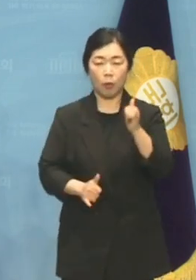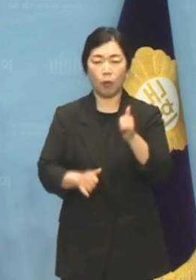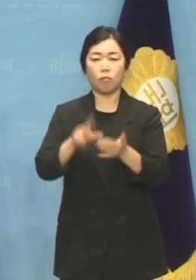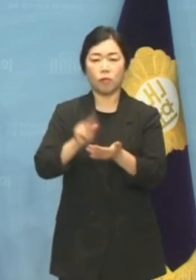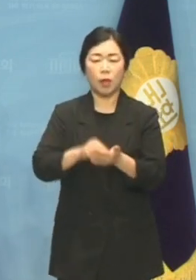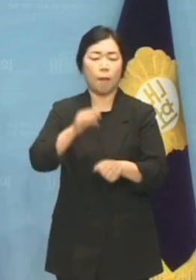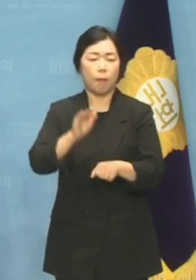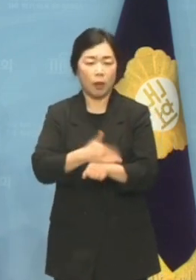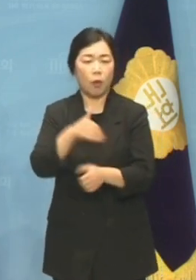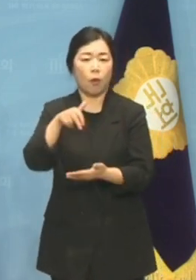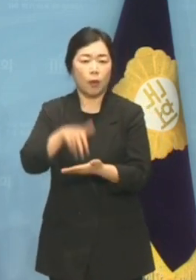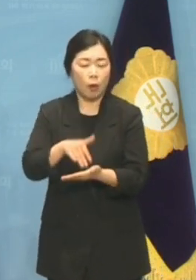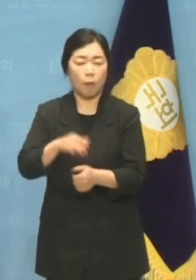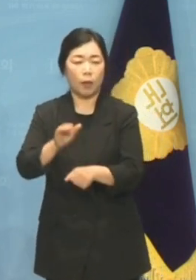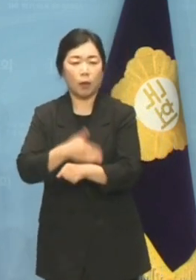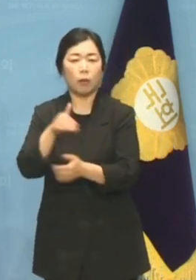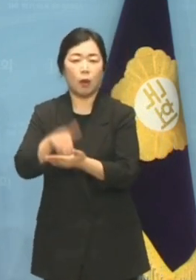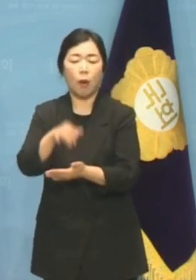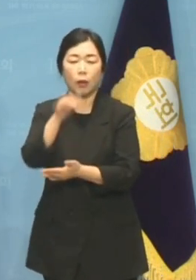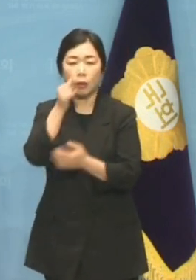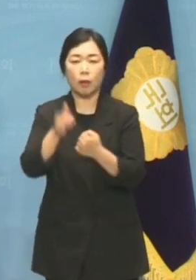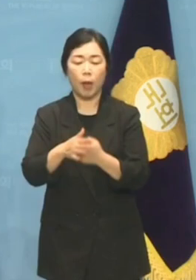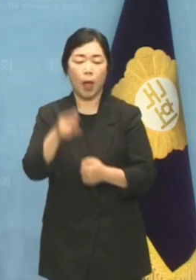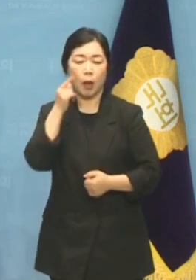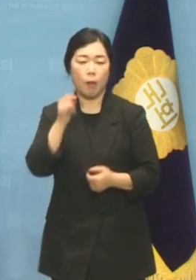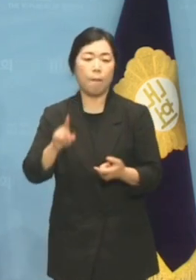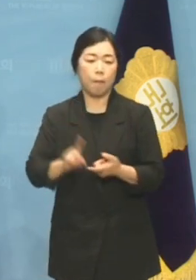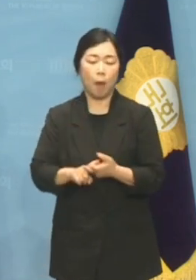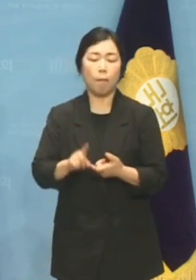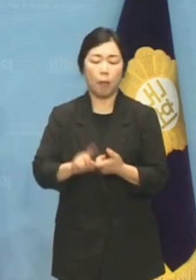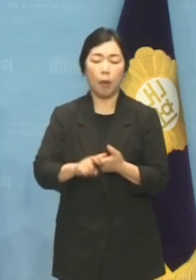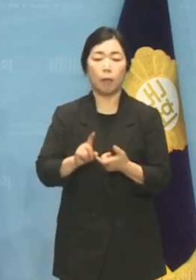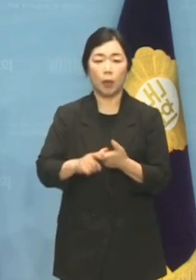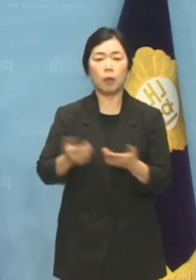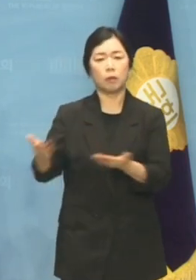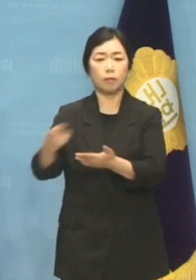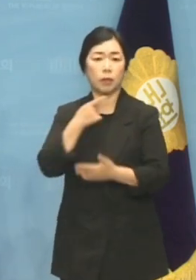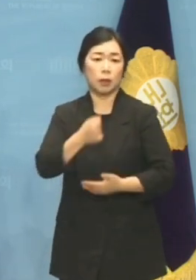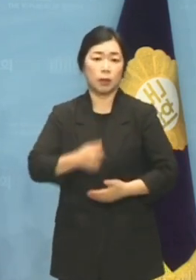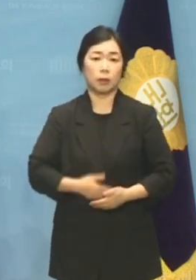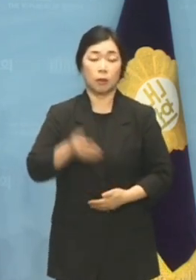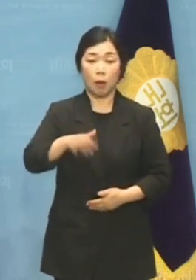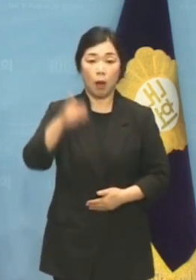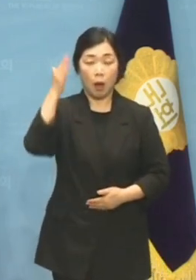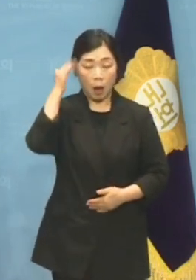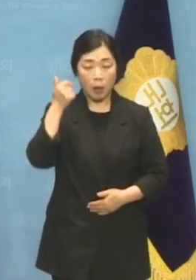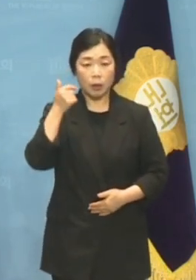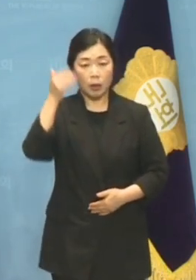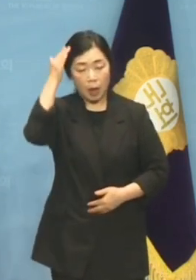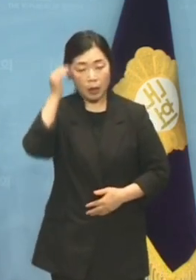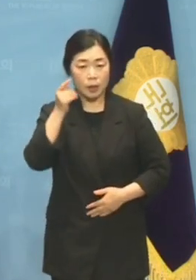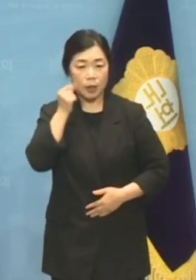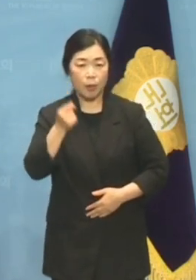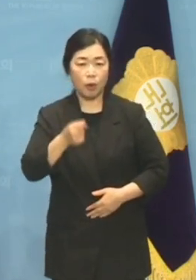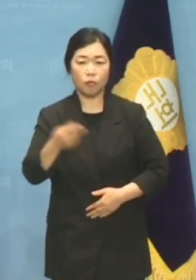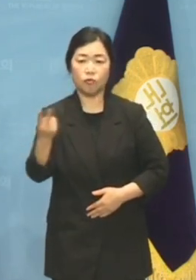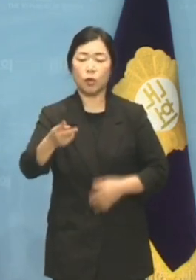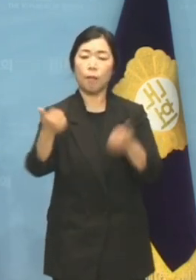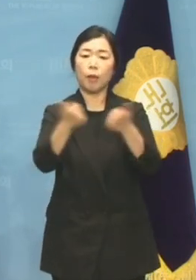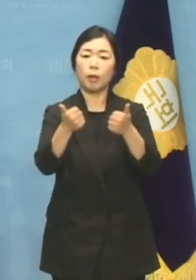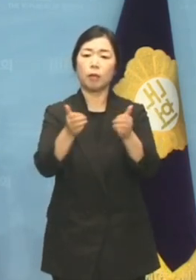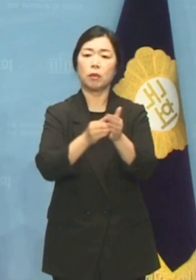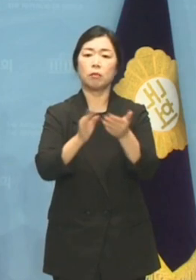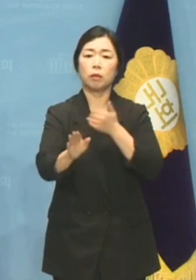반성하고 사과했다며 일본의 입장을 강변한 바 있습니다. 그러나 한일정상회담 후 불과 한 달여